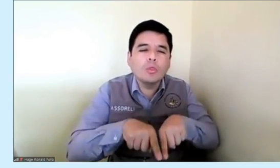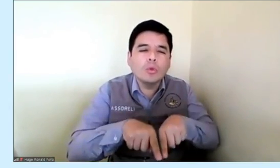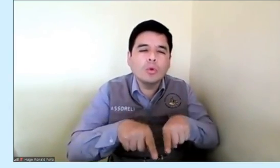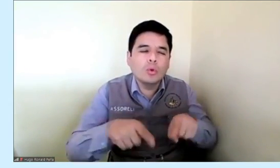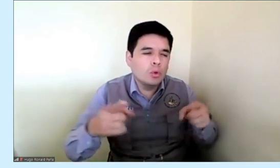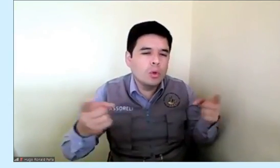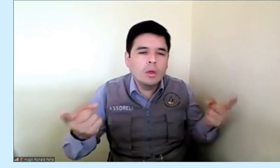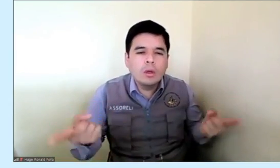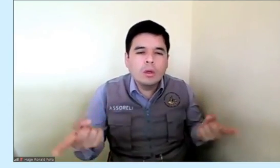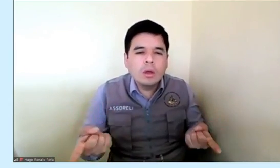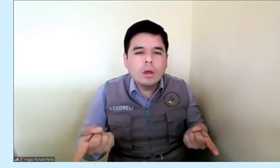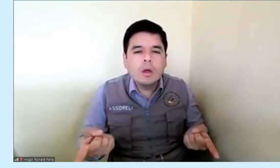¿Cuándo?